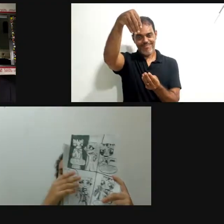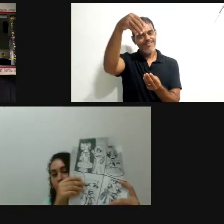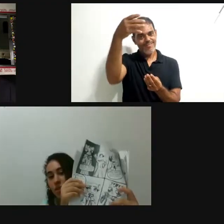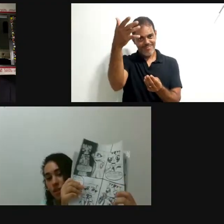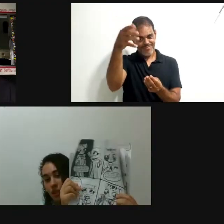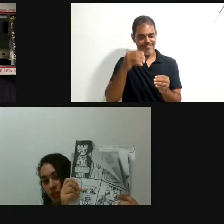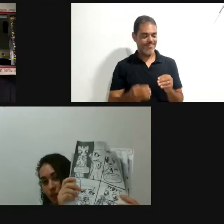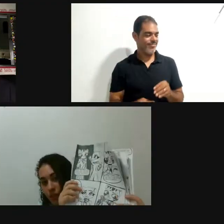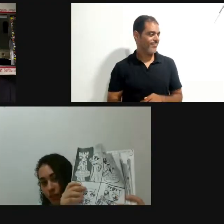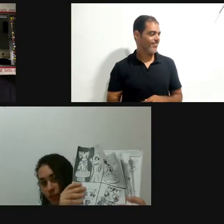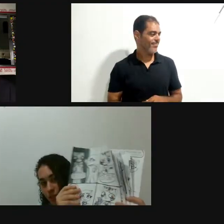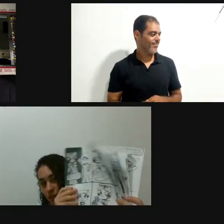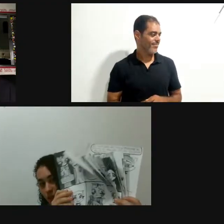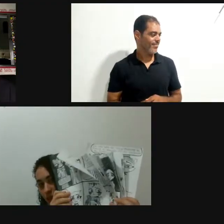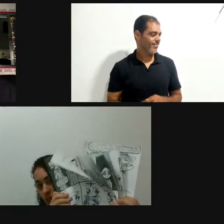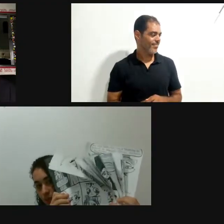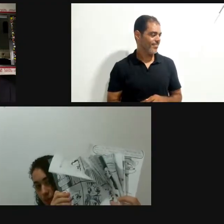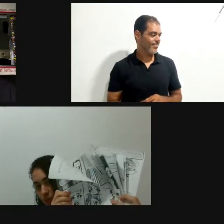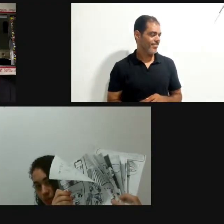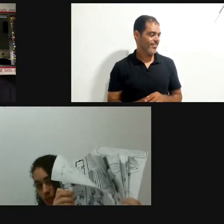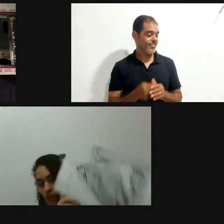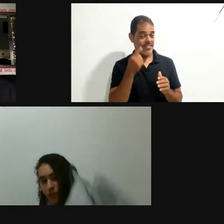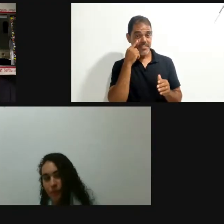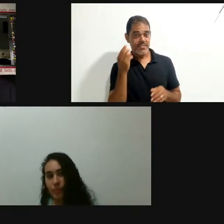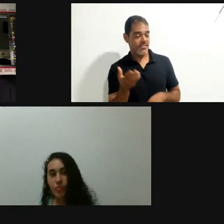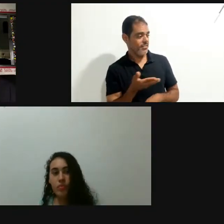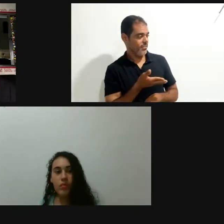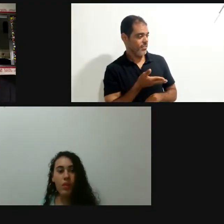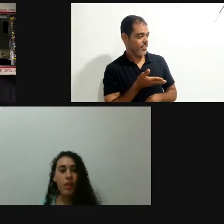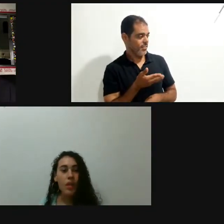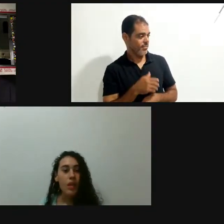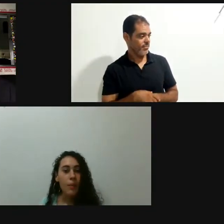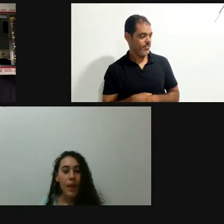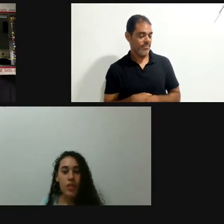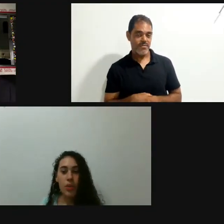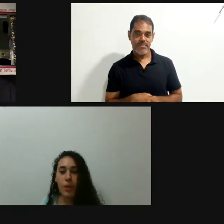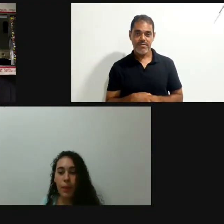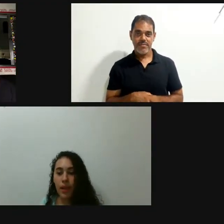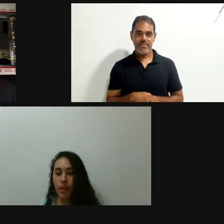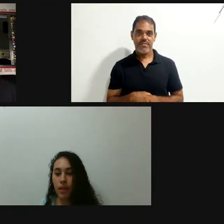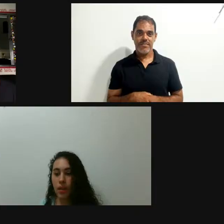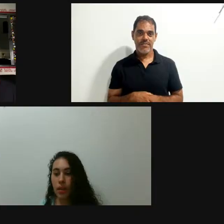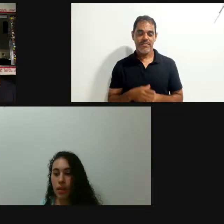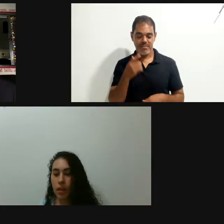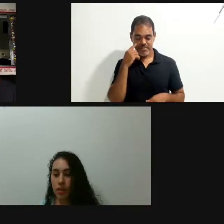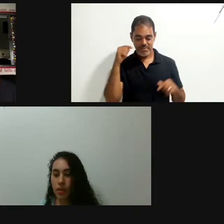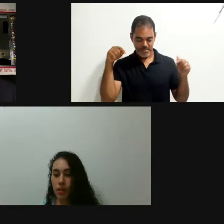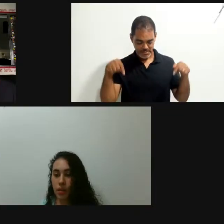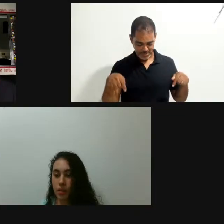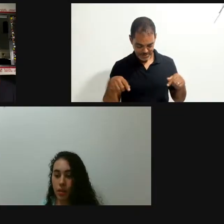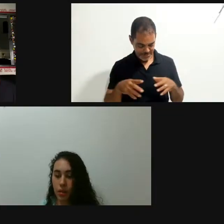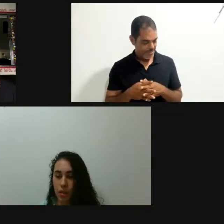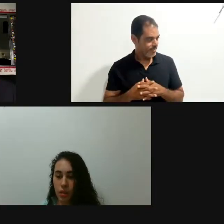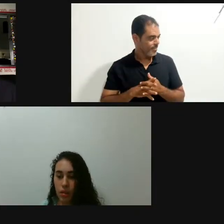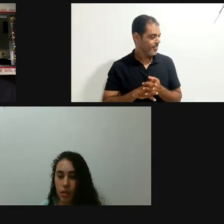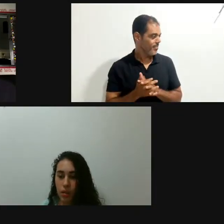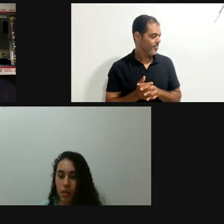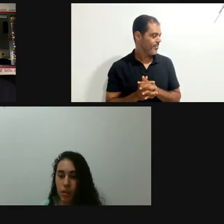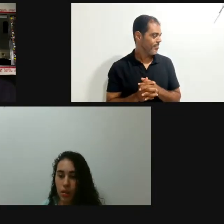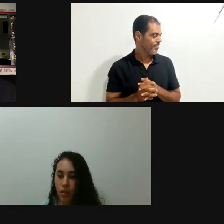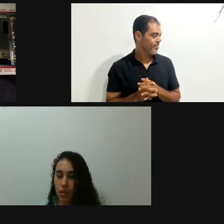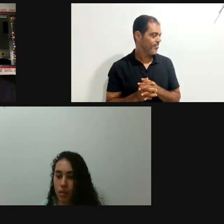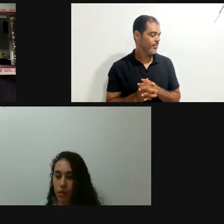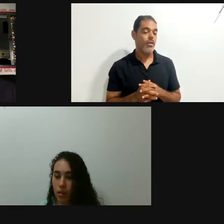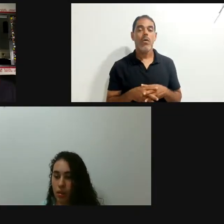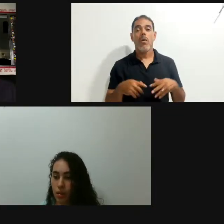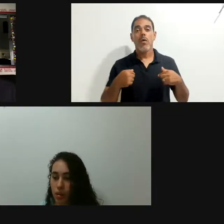enquanto, eu tenho essas páginas aqui. Mas sobre. Eu posso postar para quem tiver interesse,